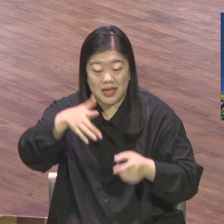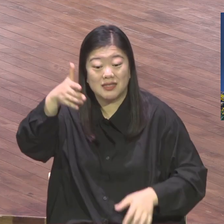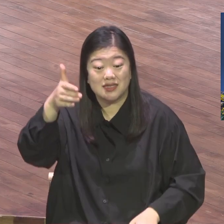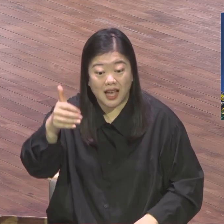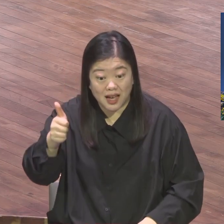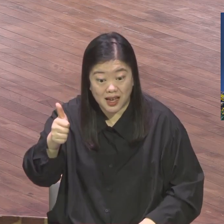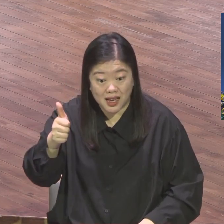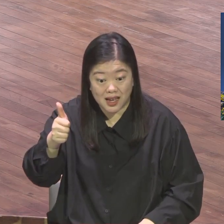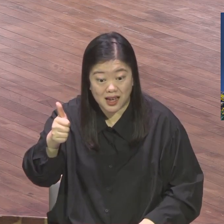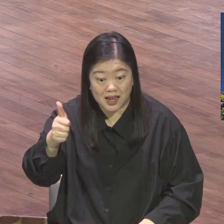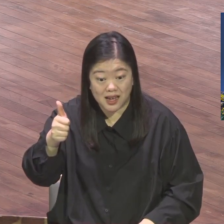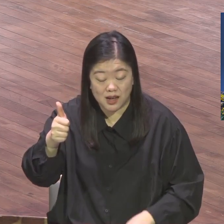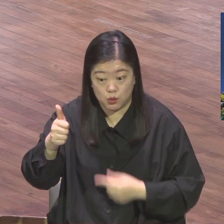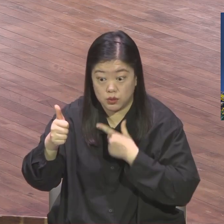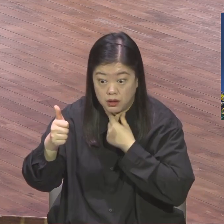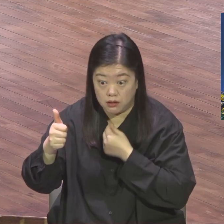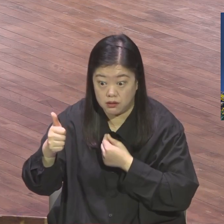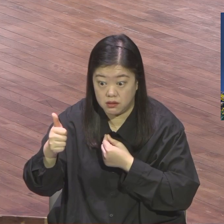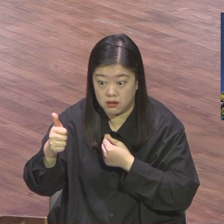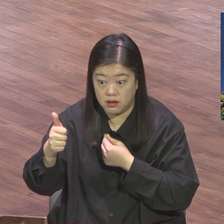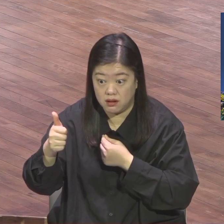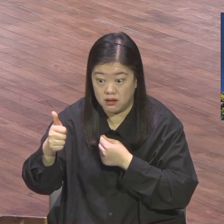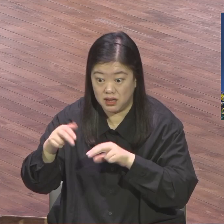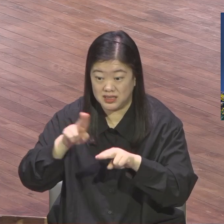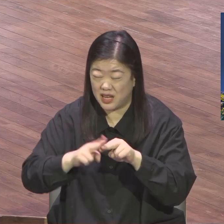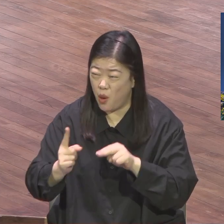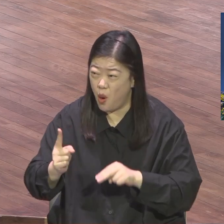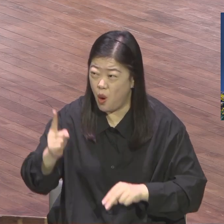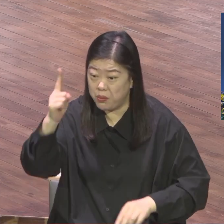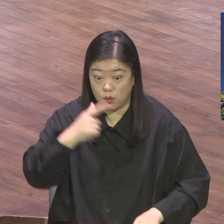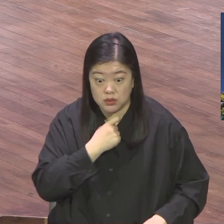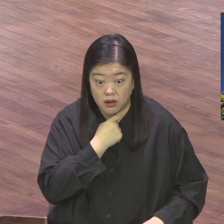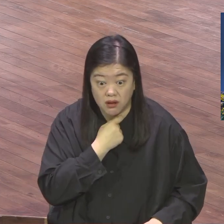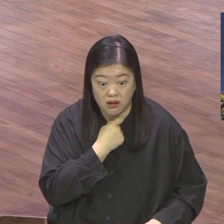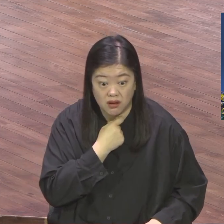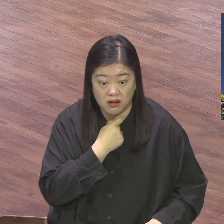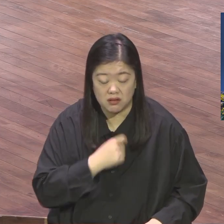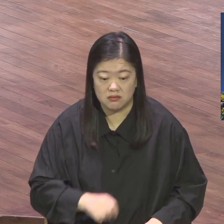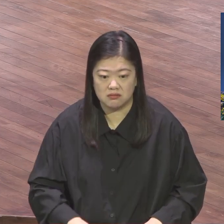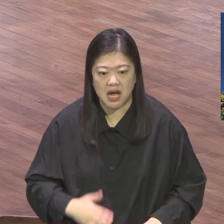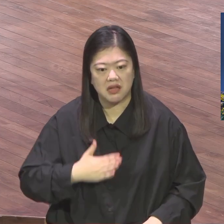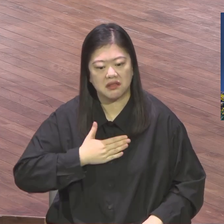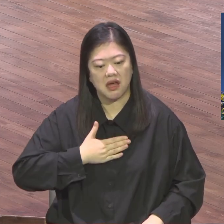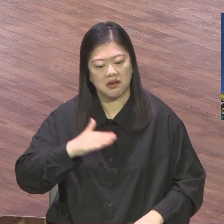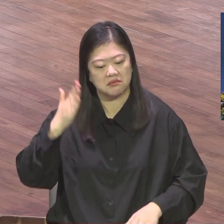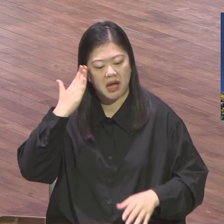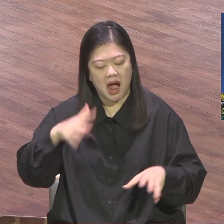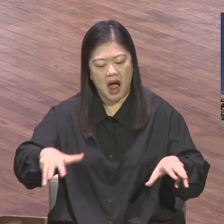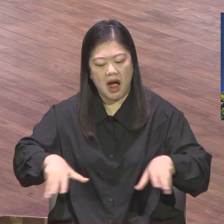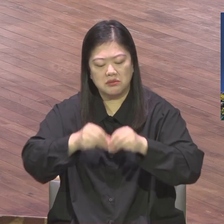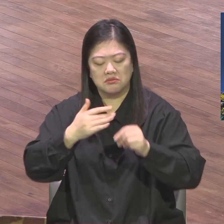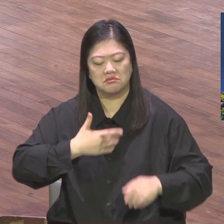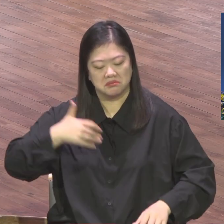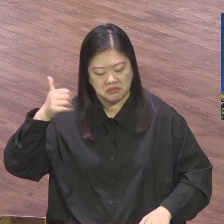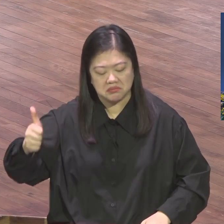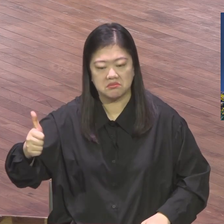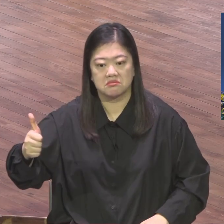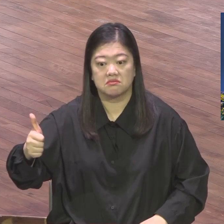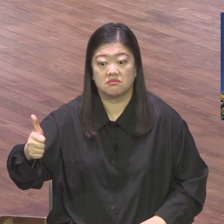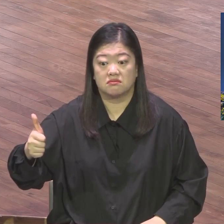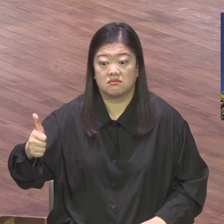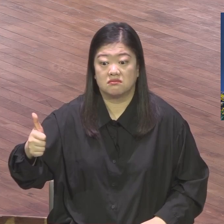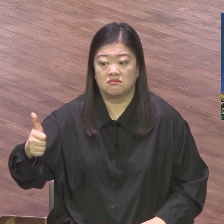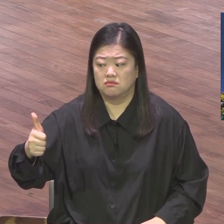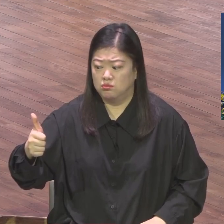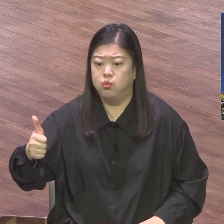대단하지요. 누구라고 말 안 하겠어요. 엄청납니다. 내가 한국의 최고가 될 거야. 최고로 내가 어른이 될